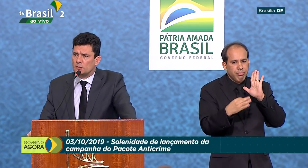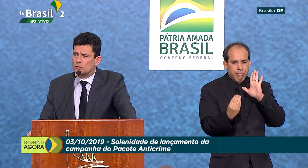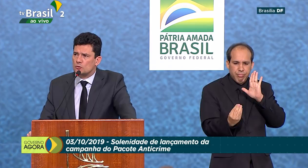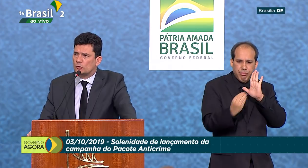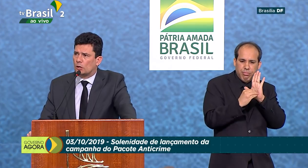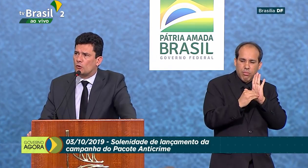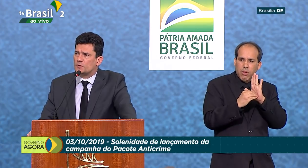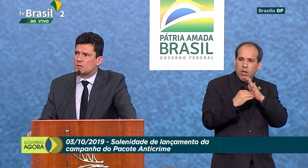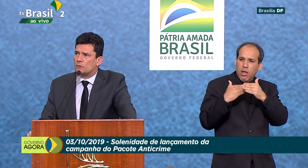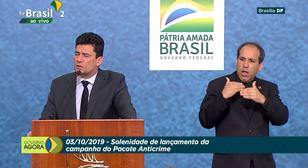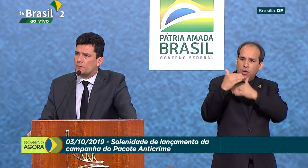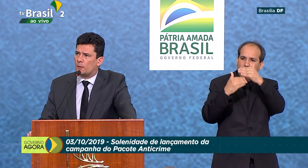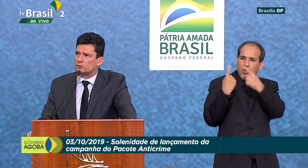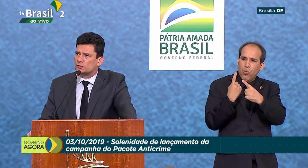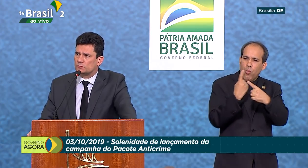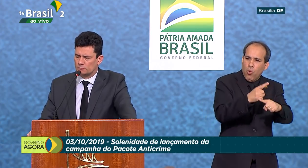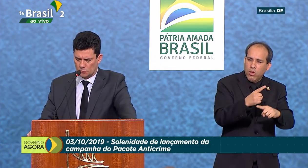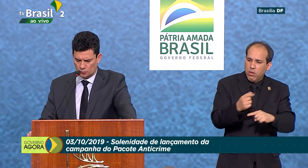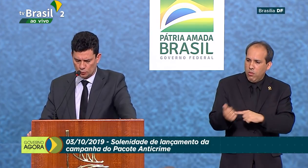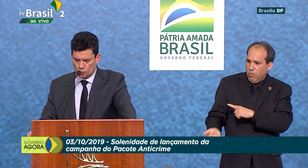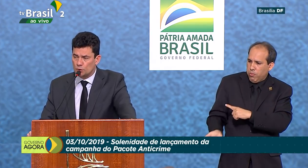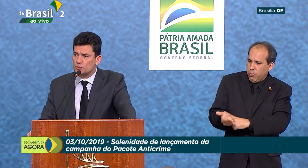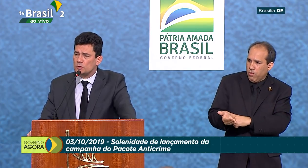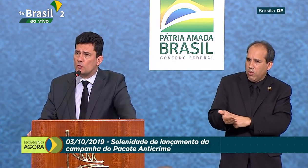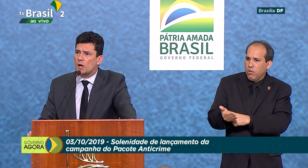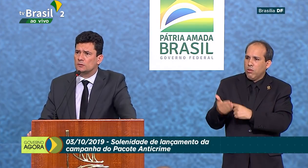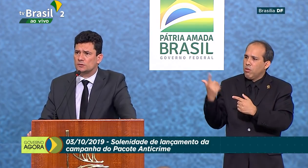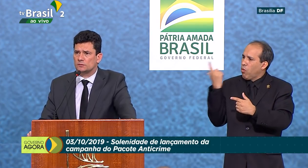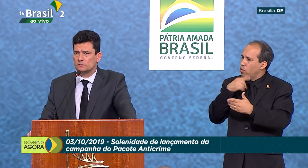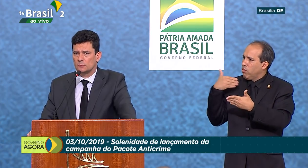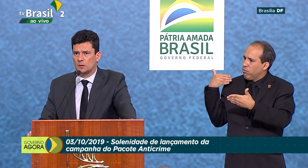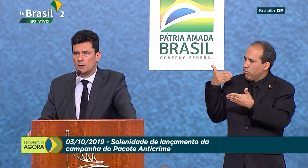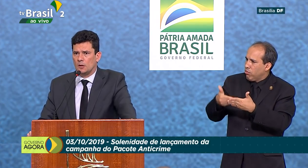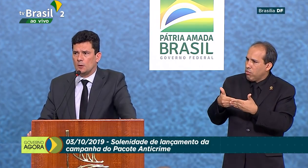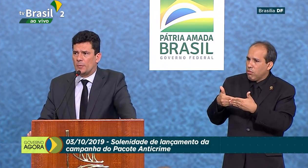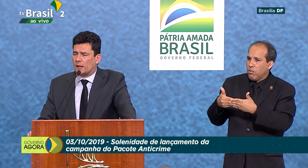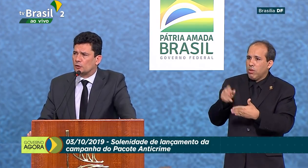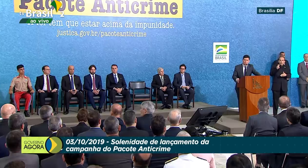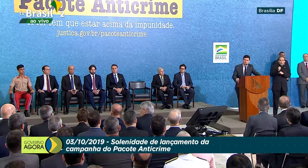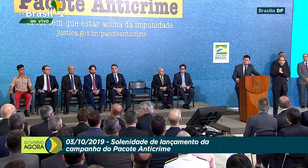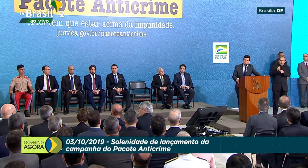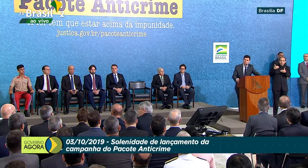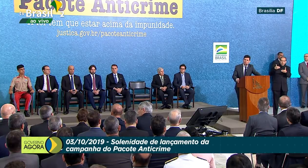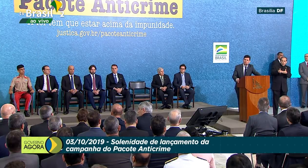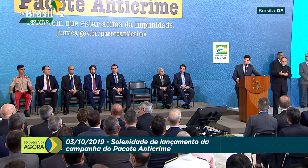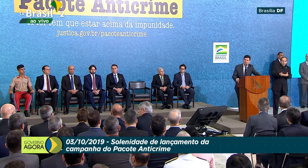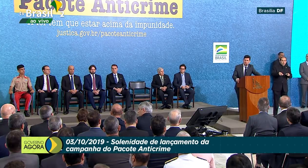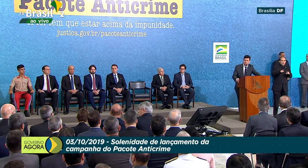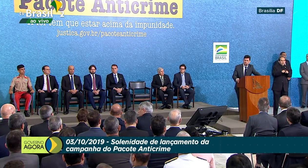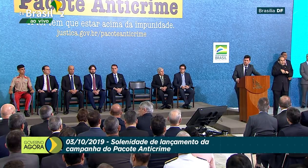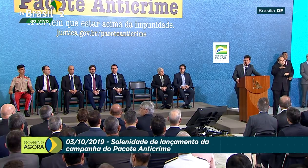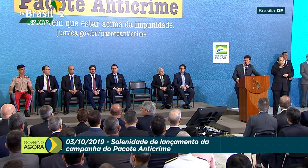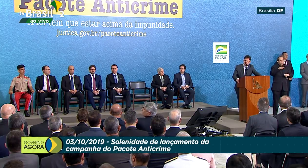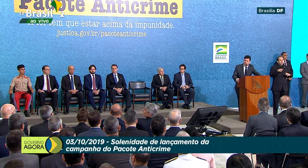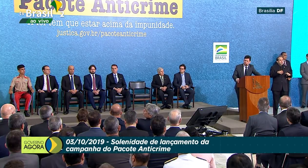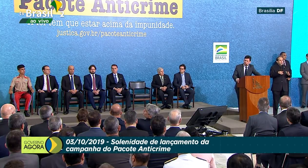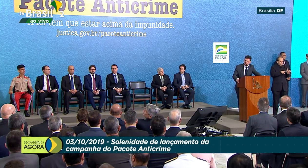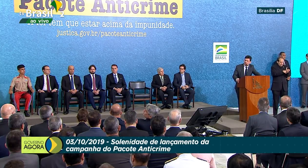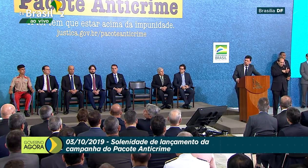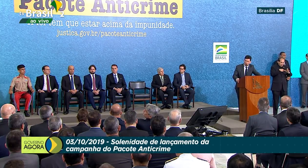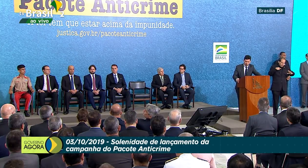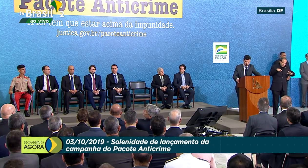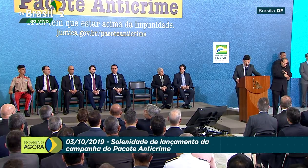os avanços contra a corrupção que tivemos nos últimos 5 anos, para que nós possamos aprofundar